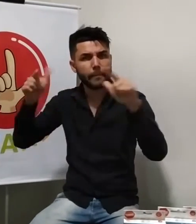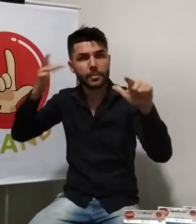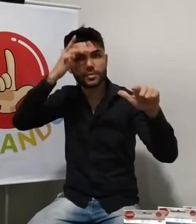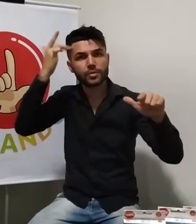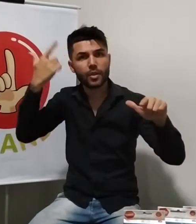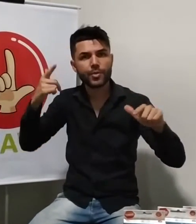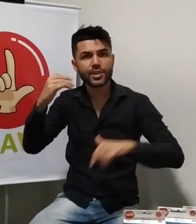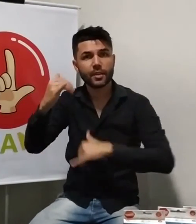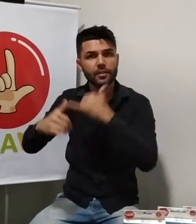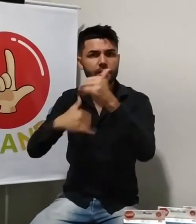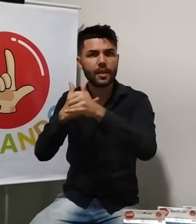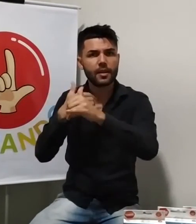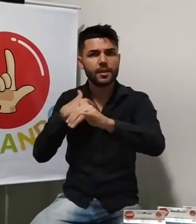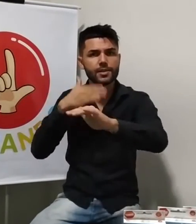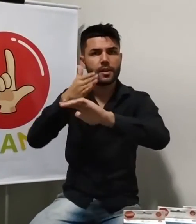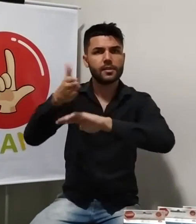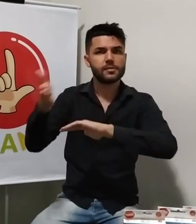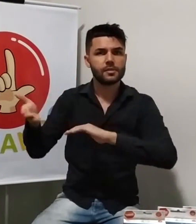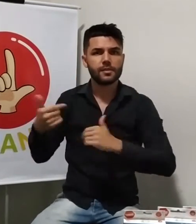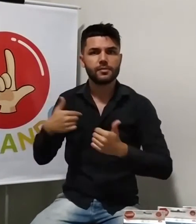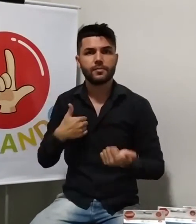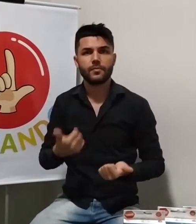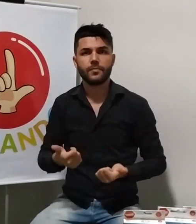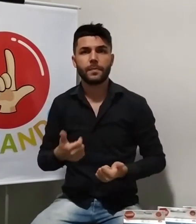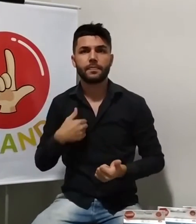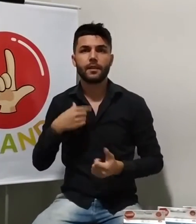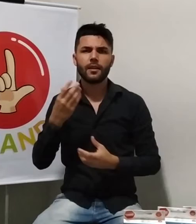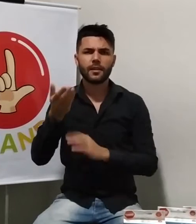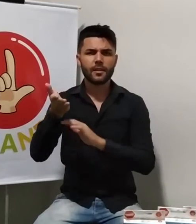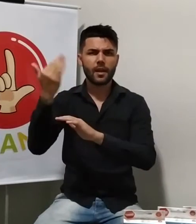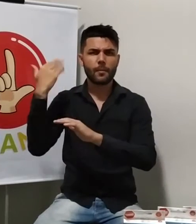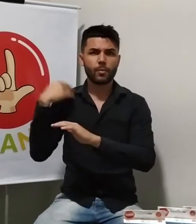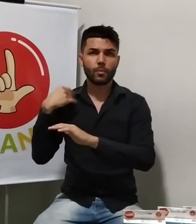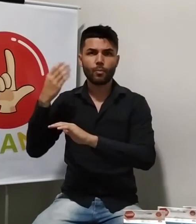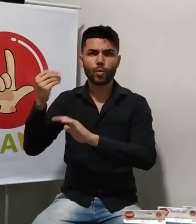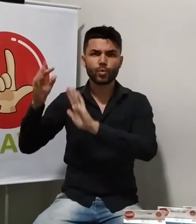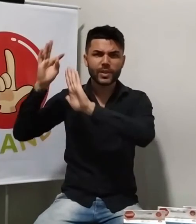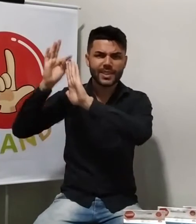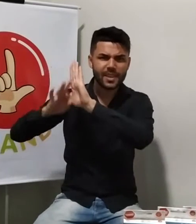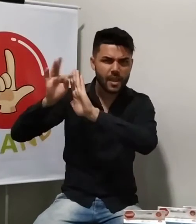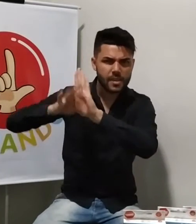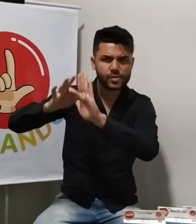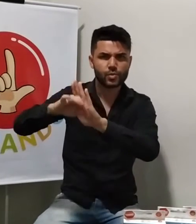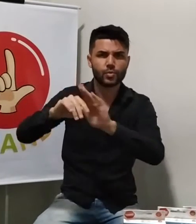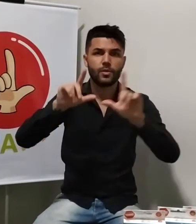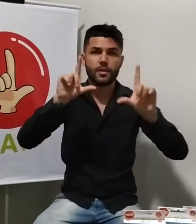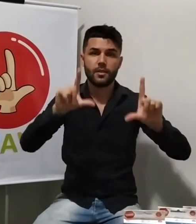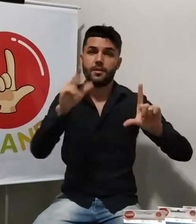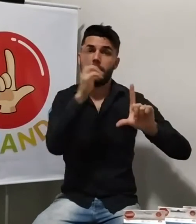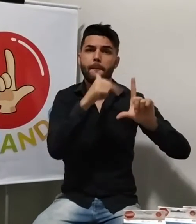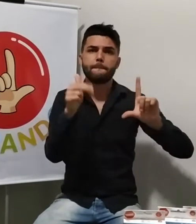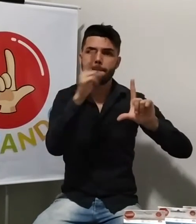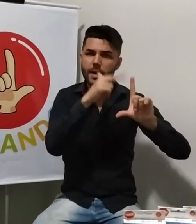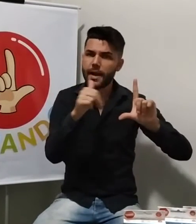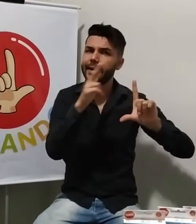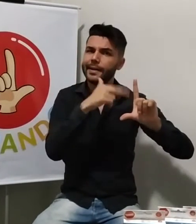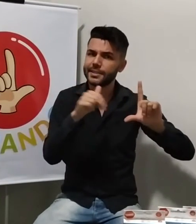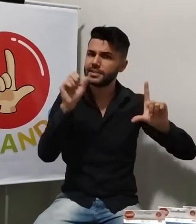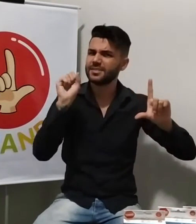pros caras, tentando a mesma coisa e tal, porque eles também ainda não eram um negócio gigantesco, mas não deu certo. E logo depois eles foram vendidos pro Google. O que eu pensei? Pô,